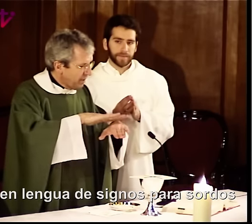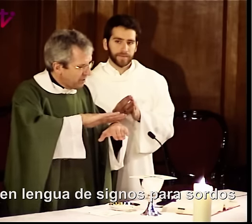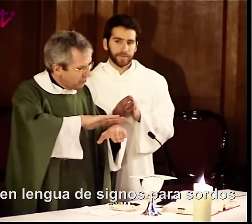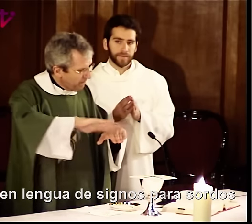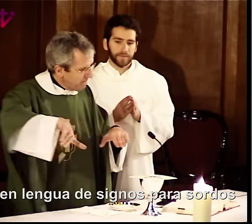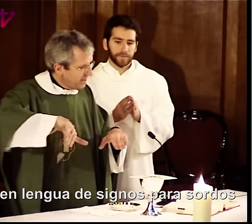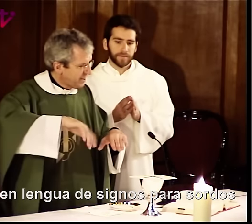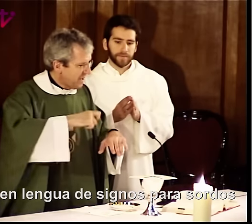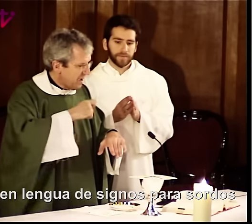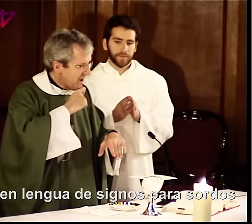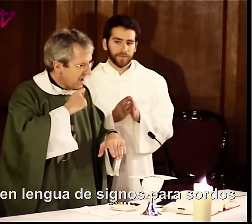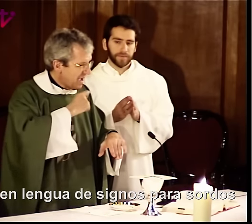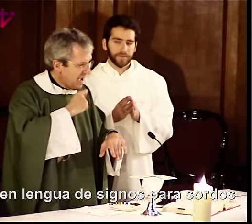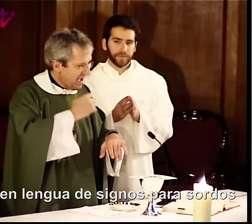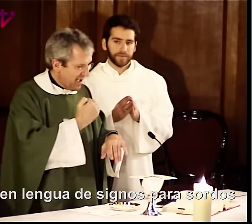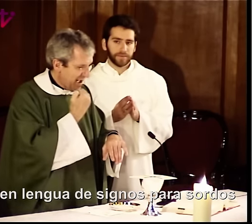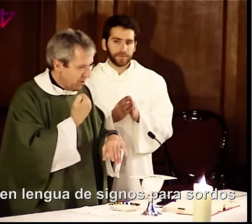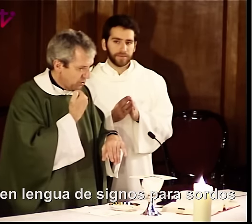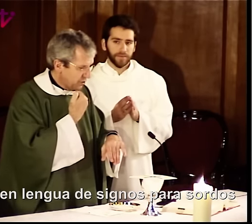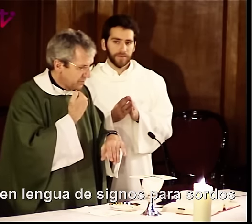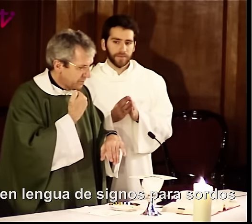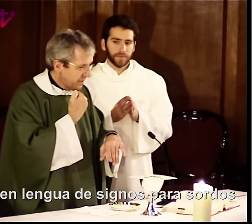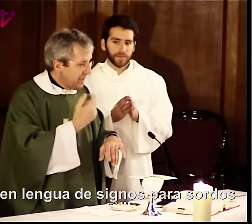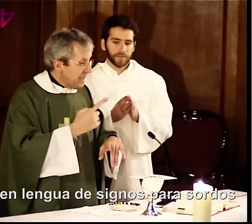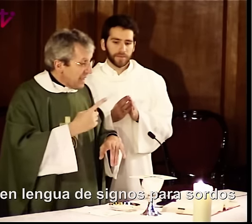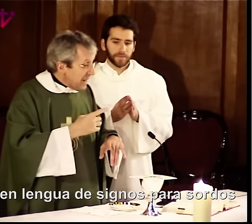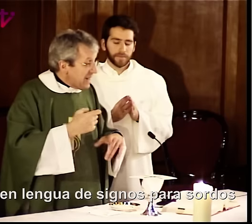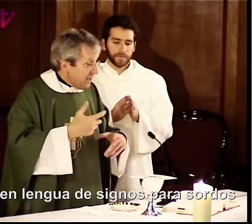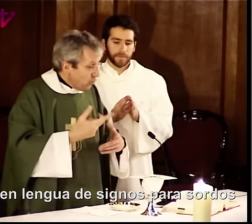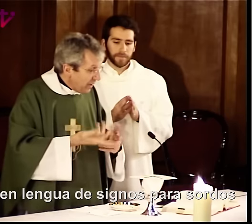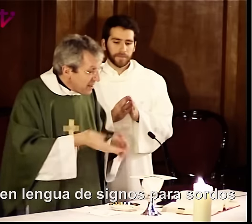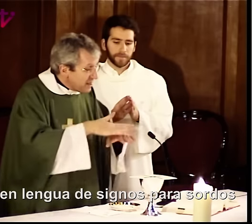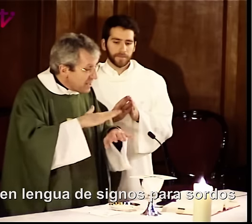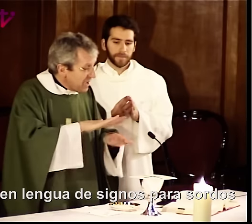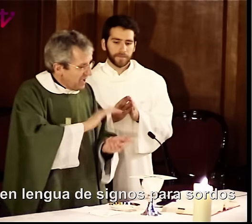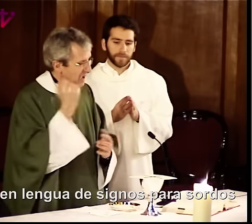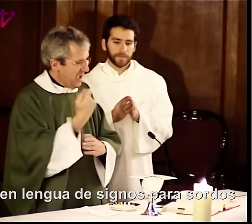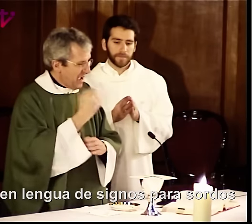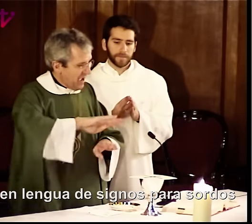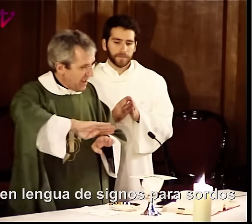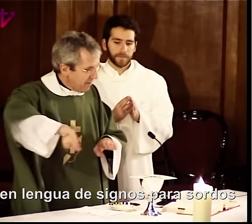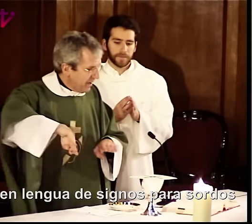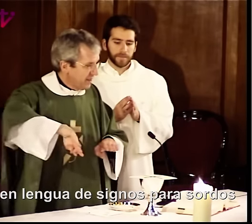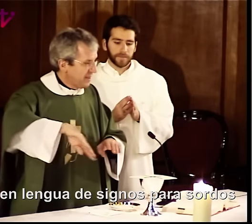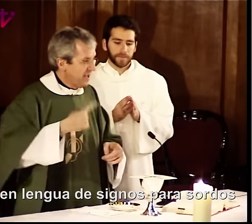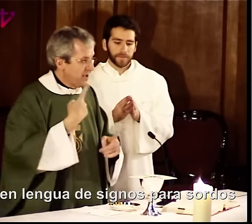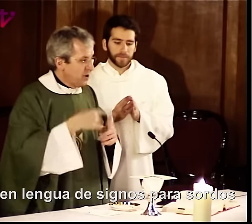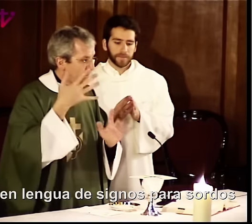perdón venza al odio y la indulgencia a la venganza. Por